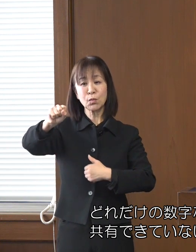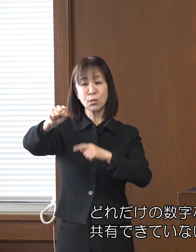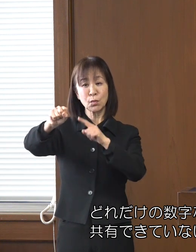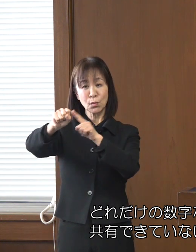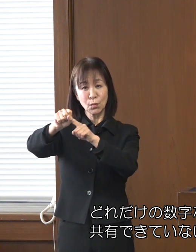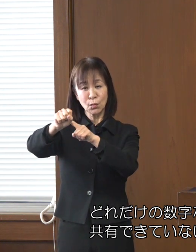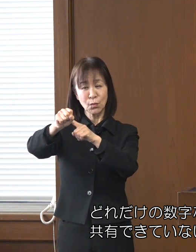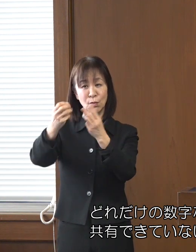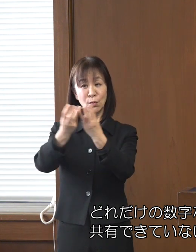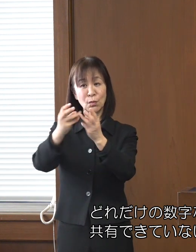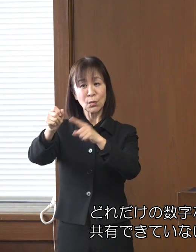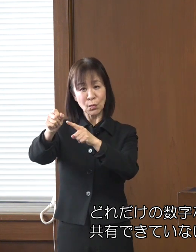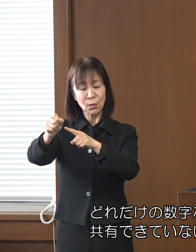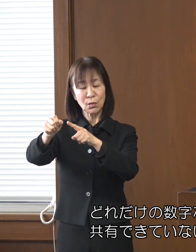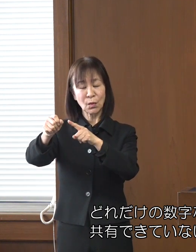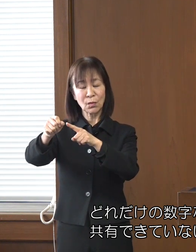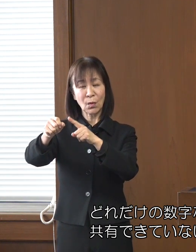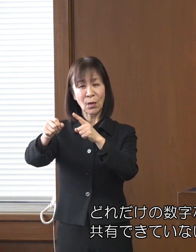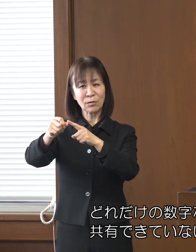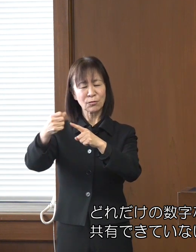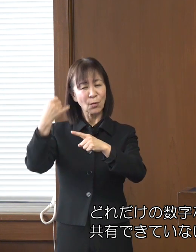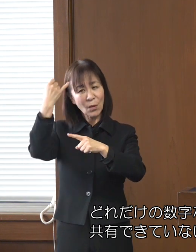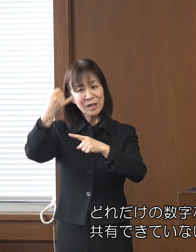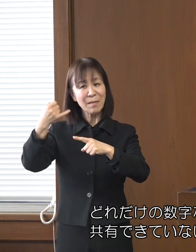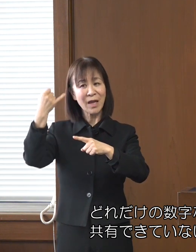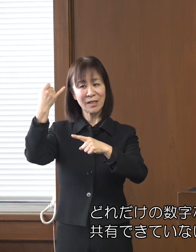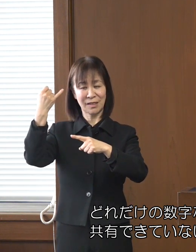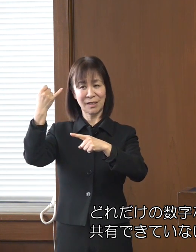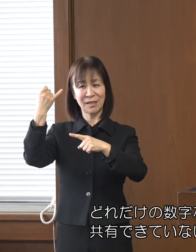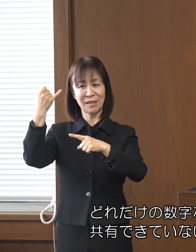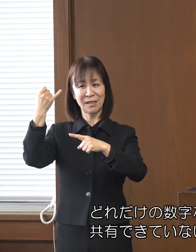っていうことのイメージが